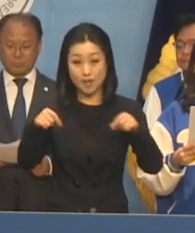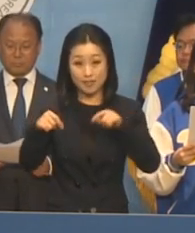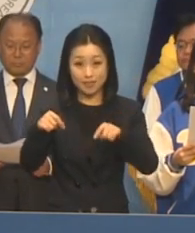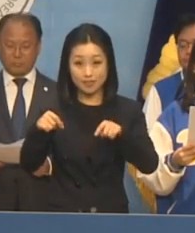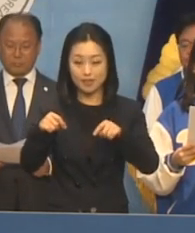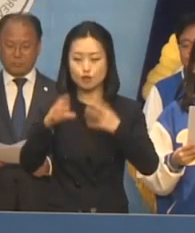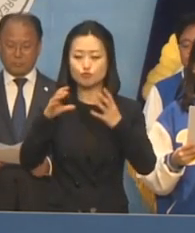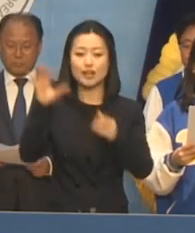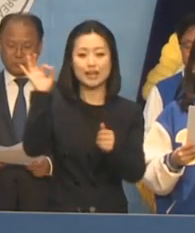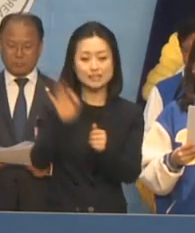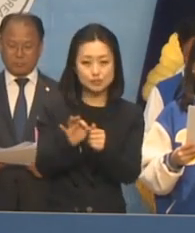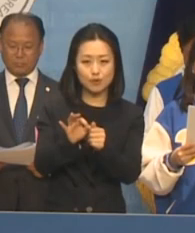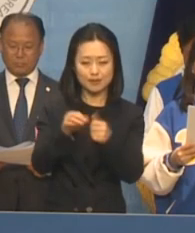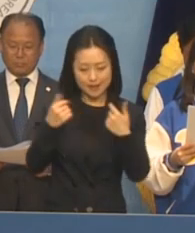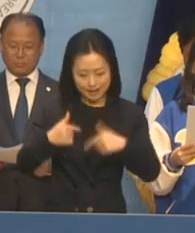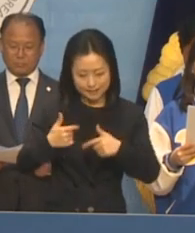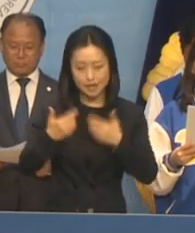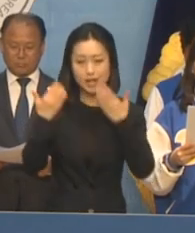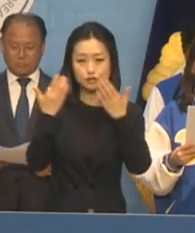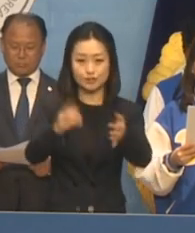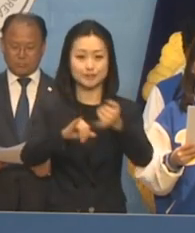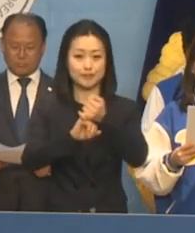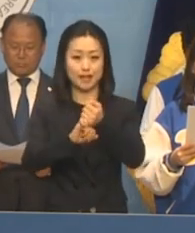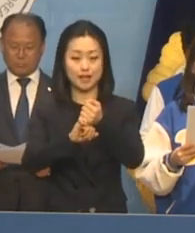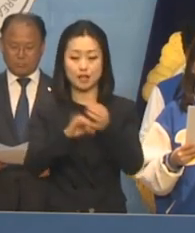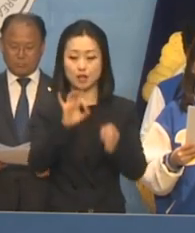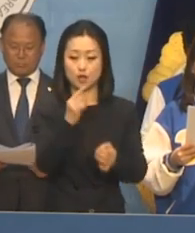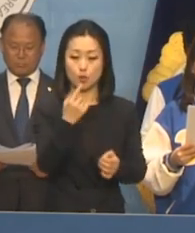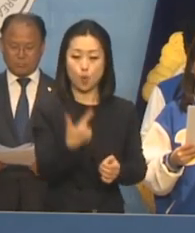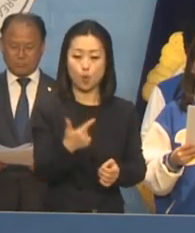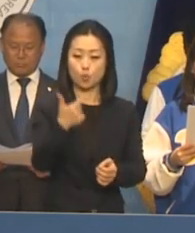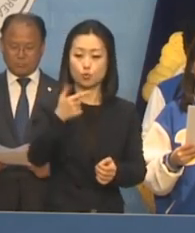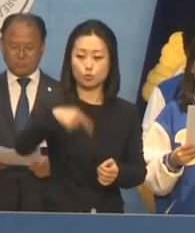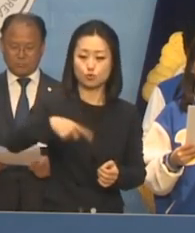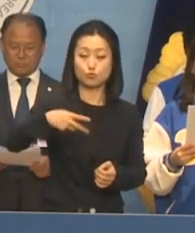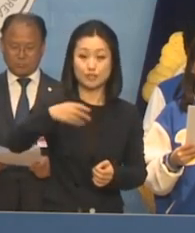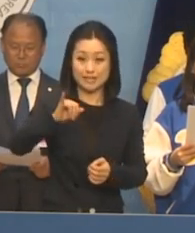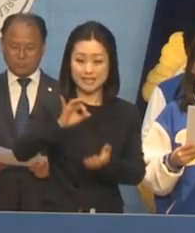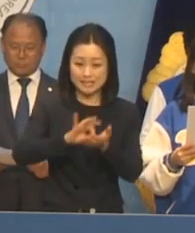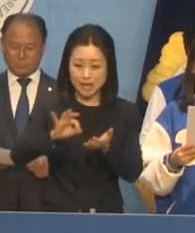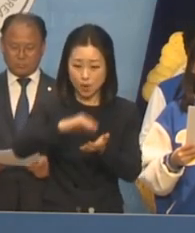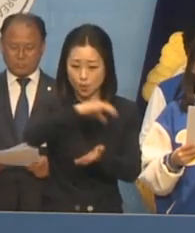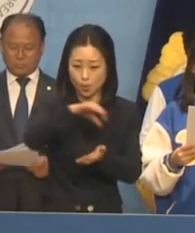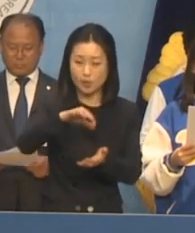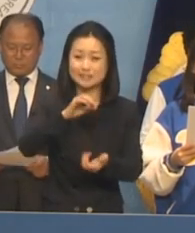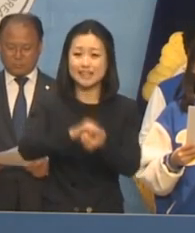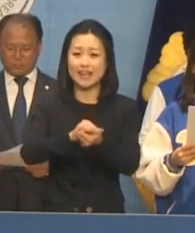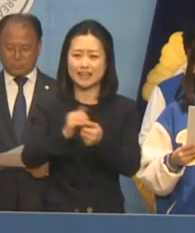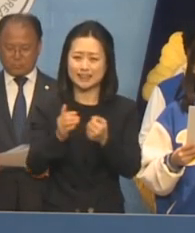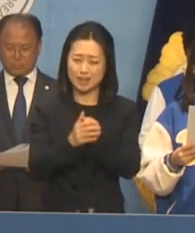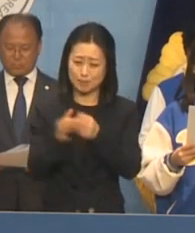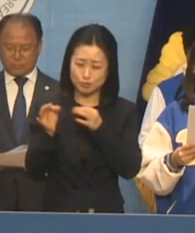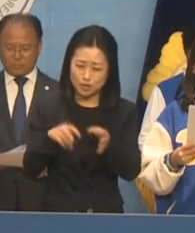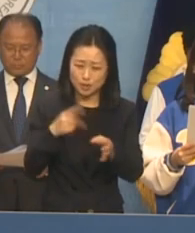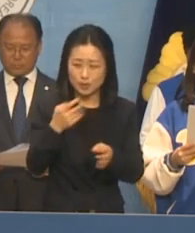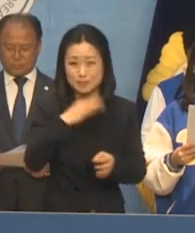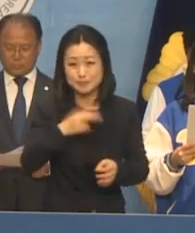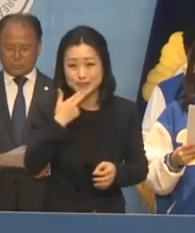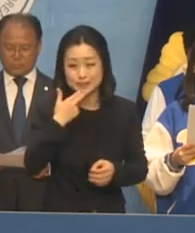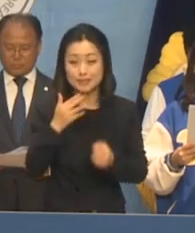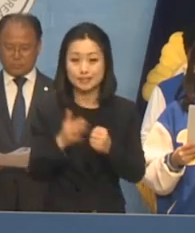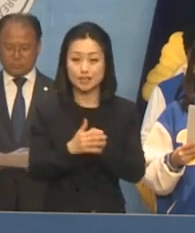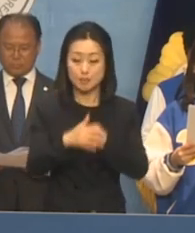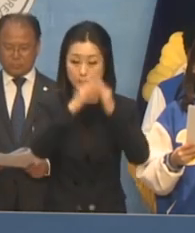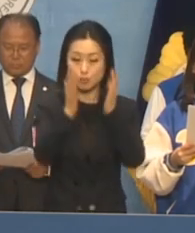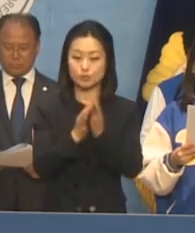국고 지원을 상시화 하겠습니다 온누리 상품권은 사용처 제한으로 예산 투입 효과가 낮은 상황입니다